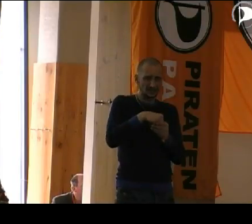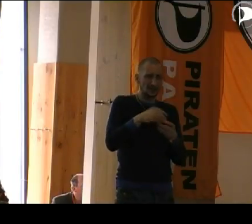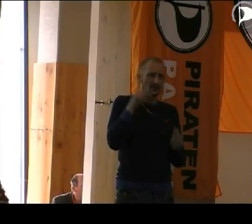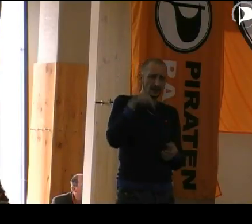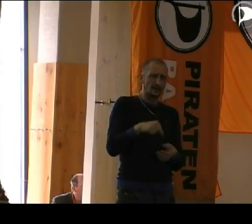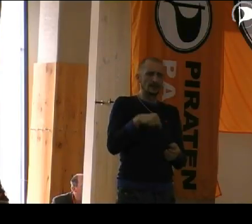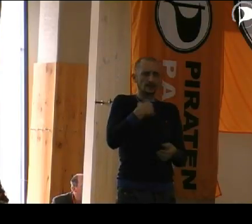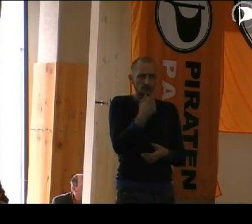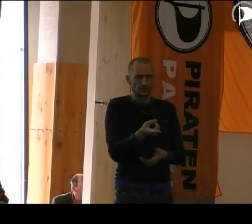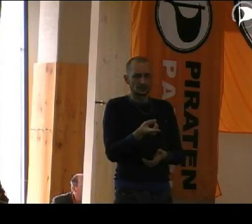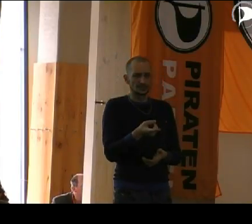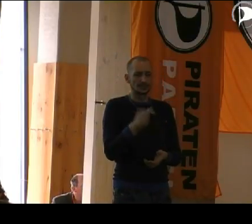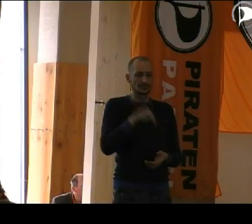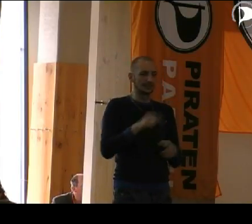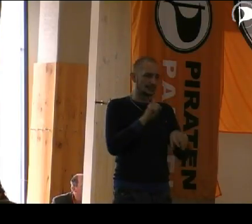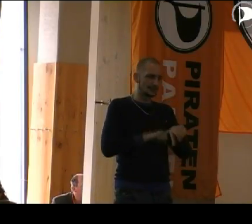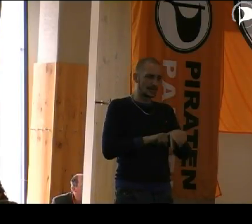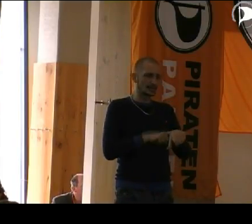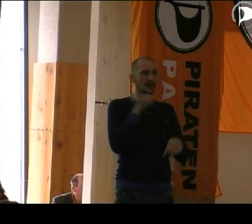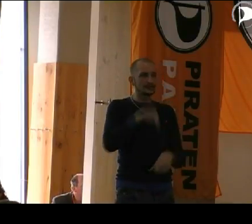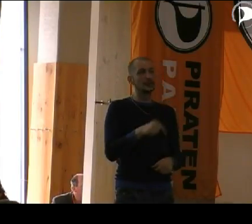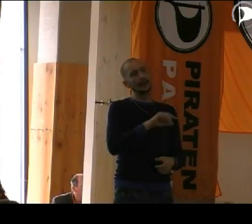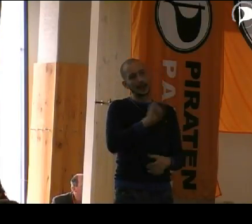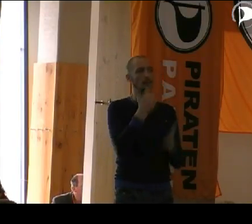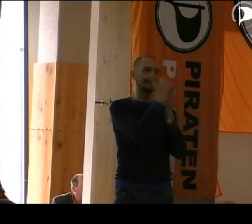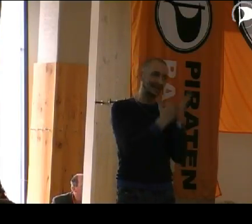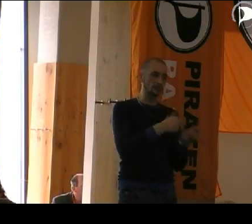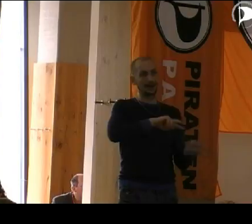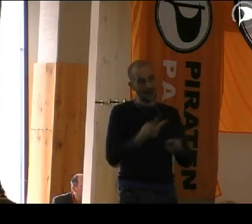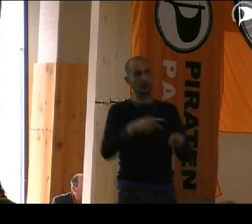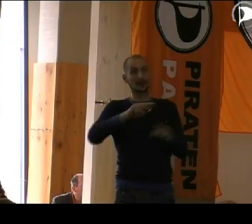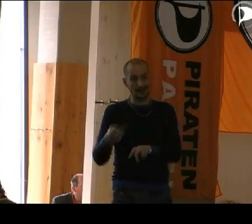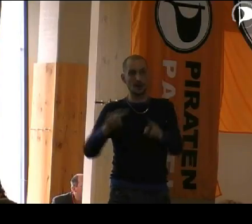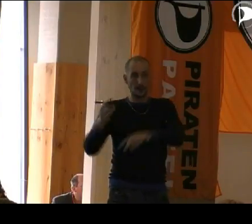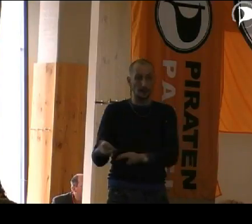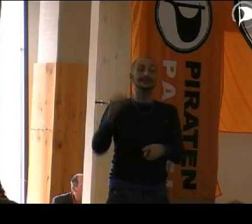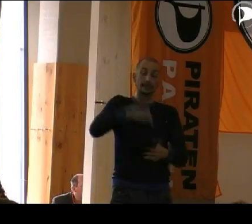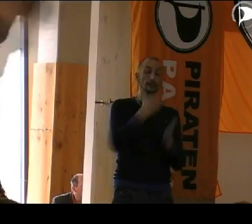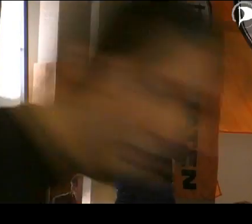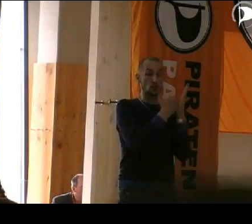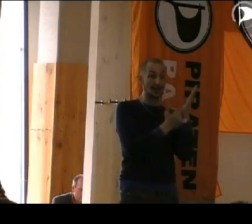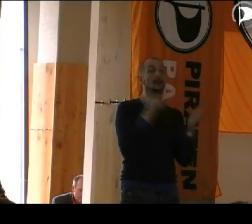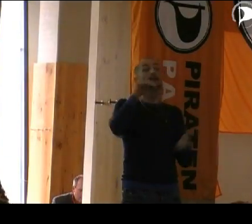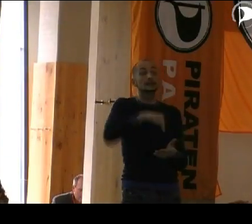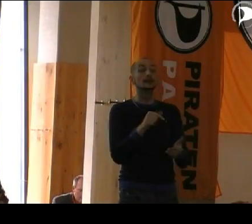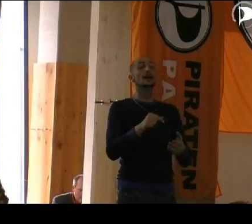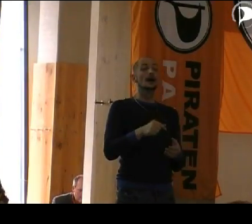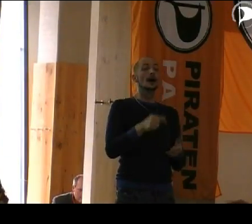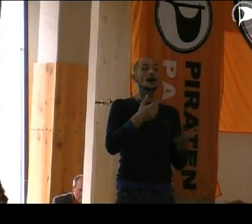die satzung dazu änderung und eigentlich sollte das mal ein dokument sei etwas